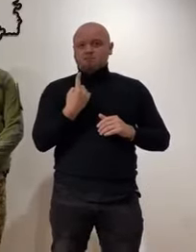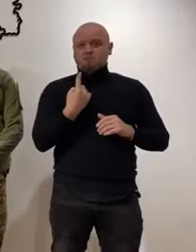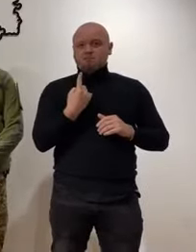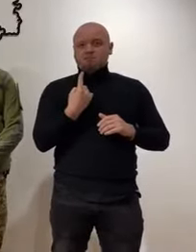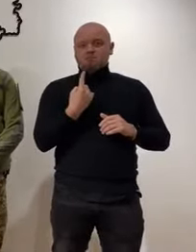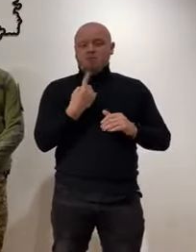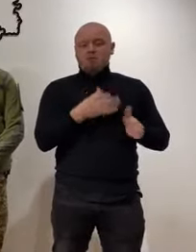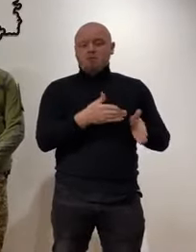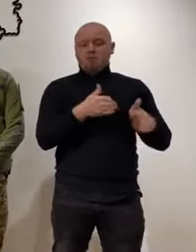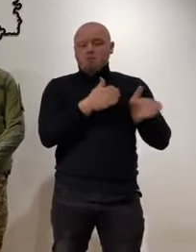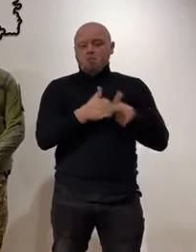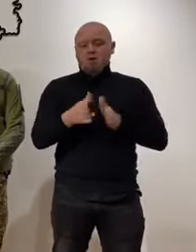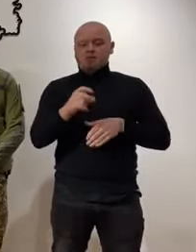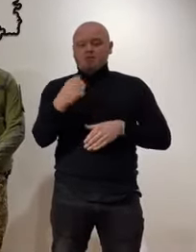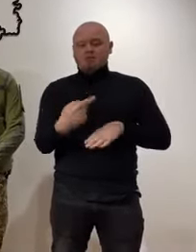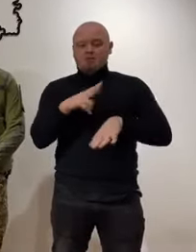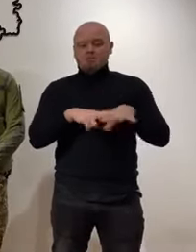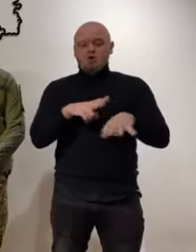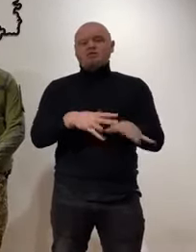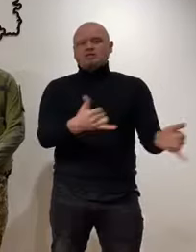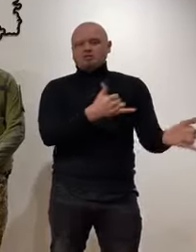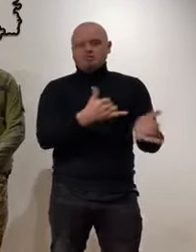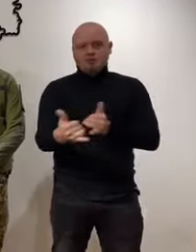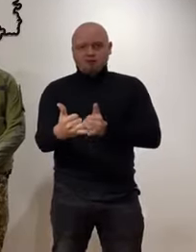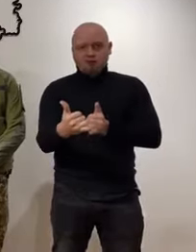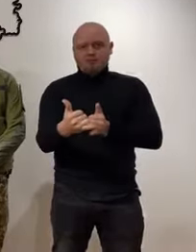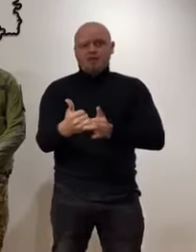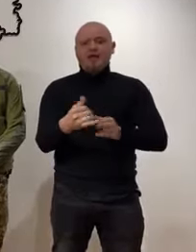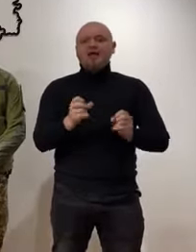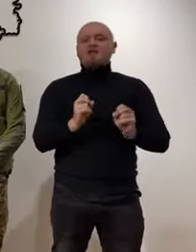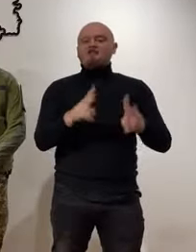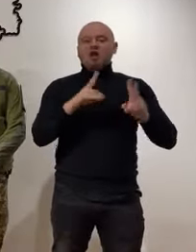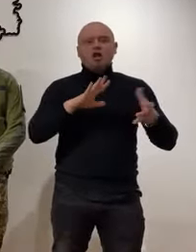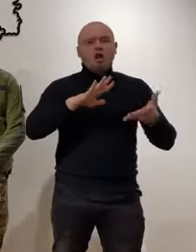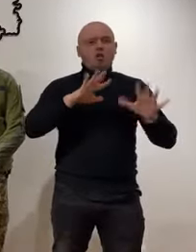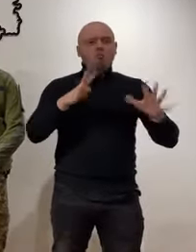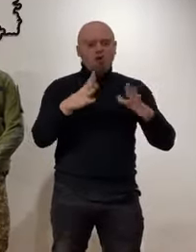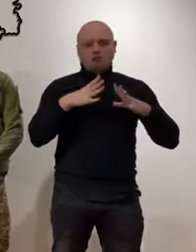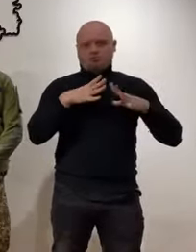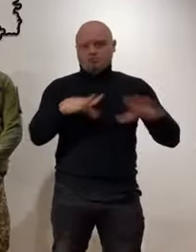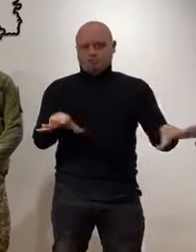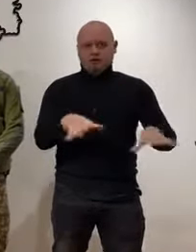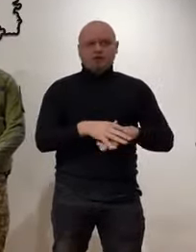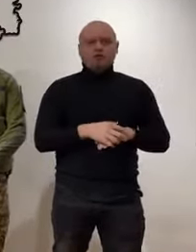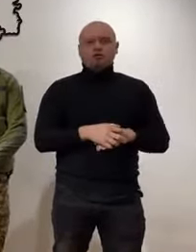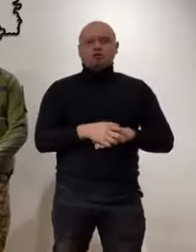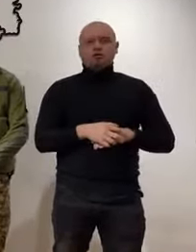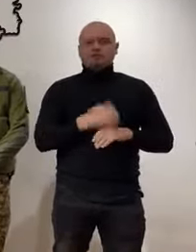порядок Національна поліція забезпечує, надзвичайних подій не трапилось.